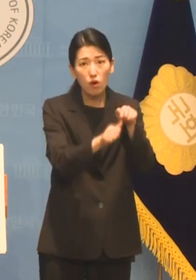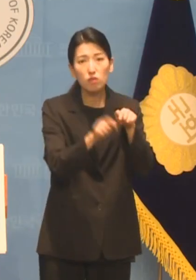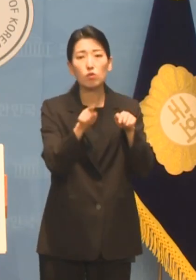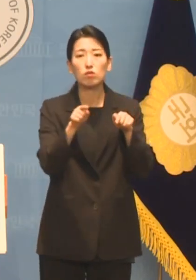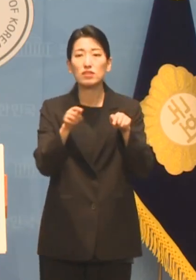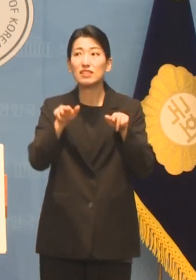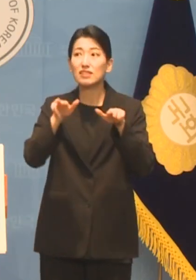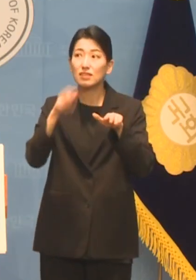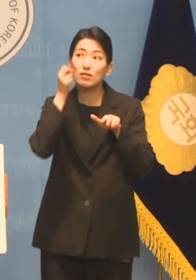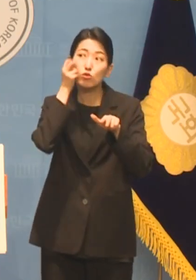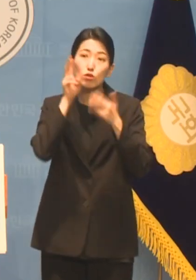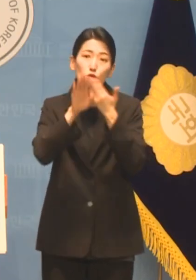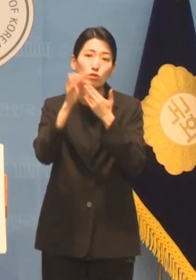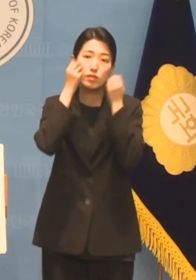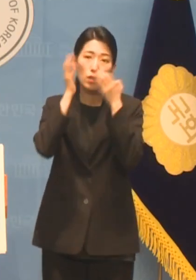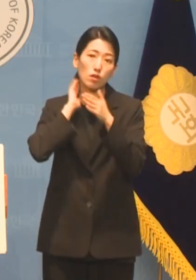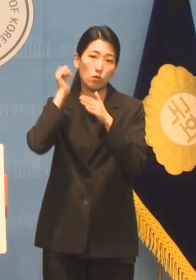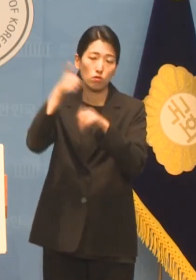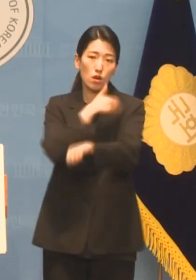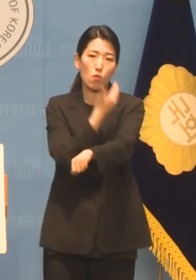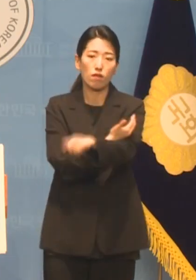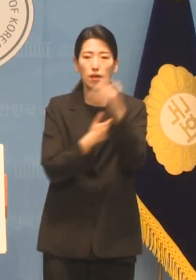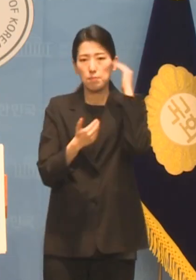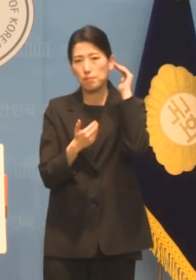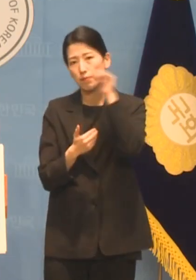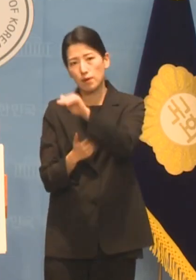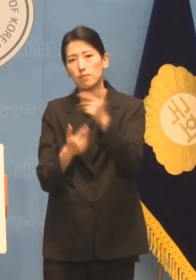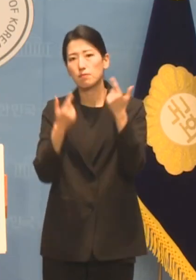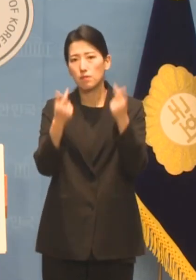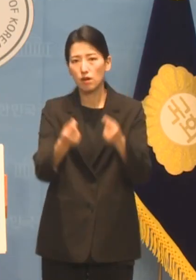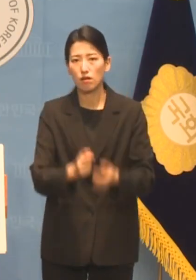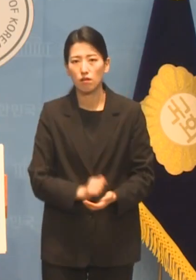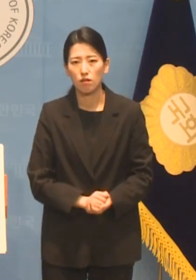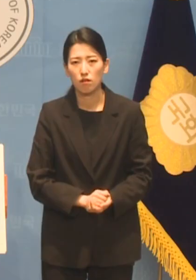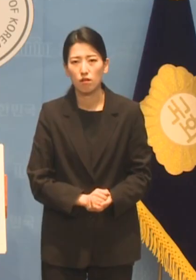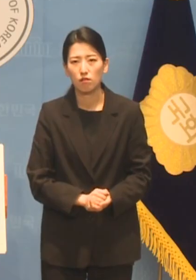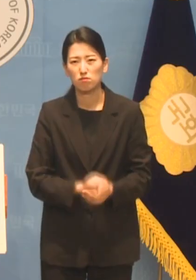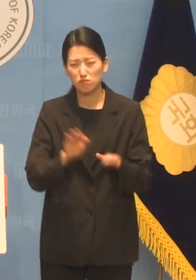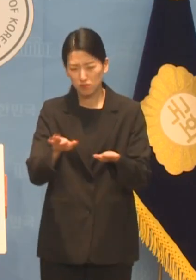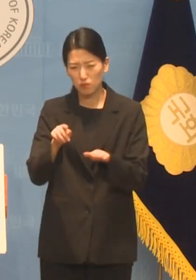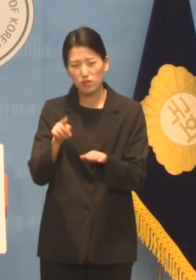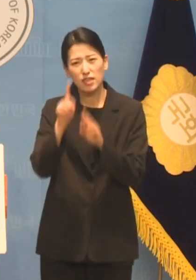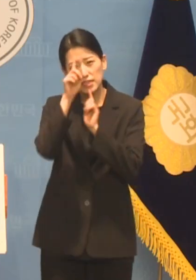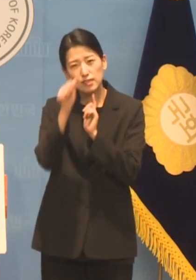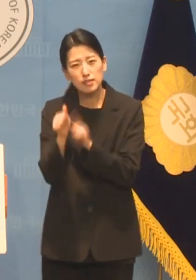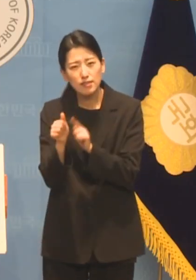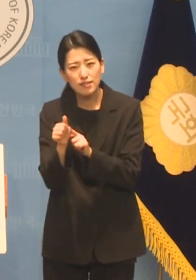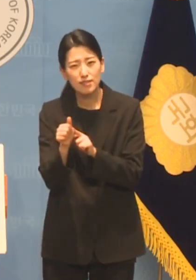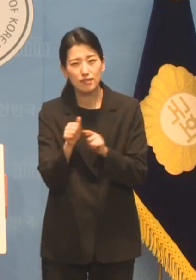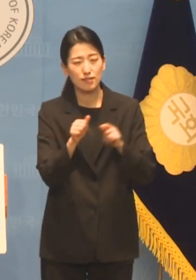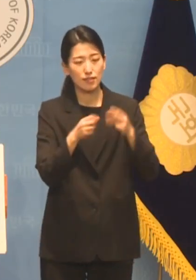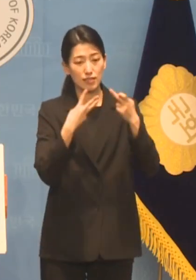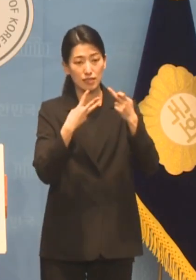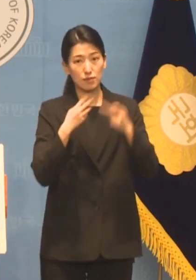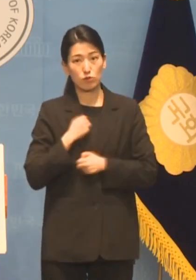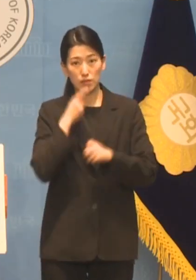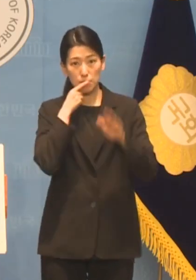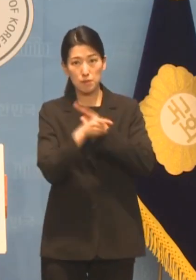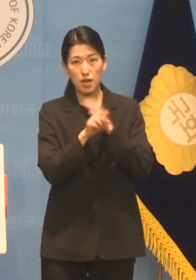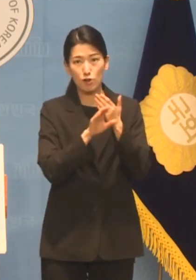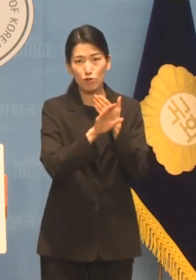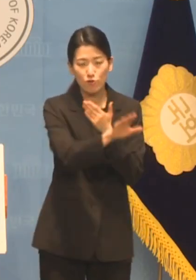지명한 이완규 법제처장은 계엄 선포 다음 날 대통령 안가회동에 참석한 것으로 나타났습니다. 내란